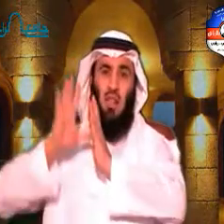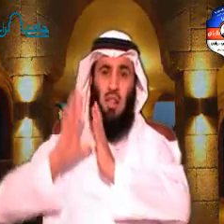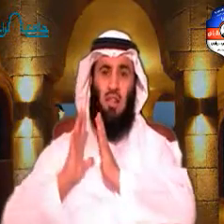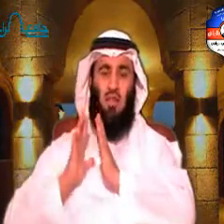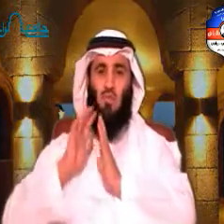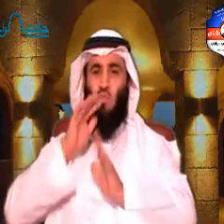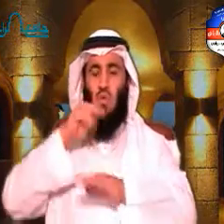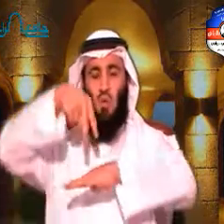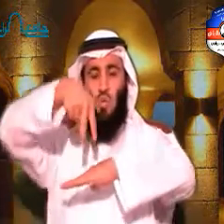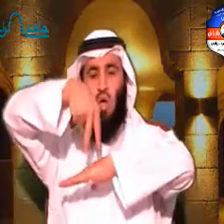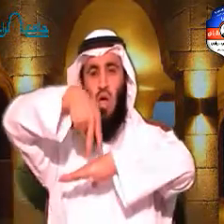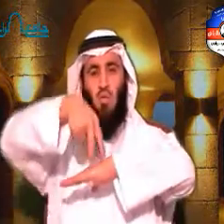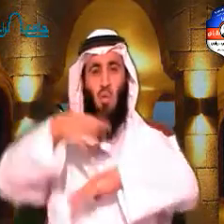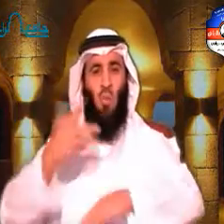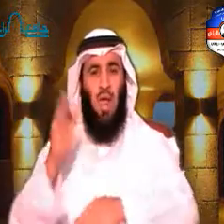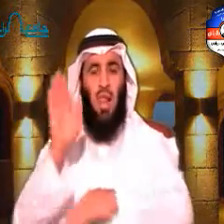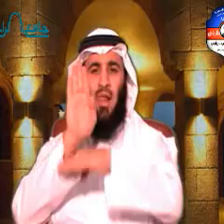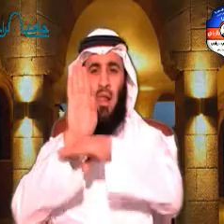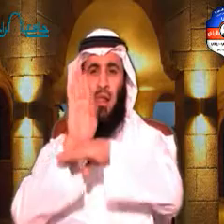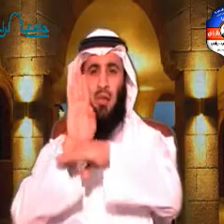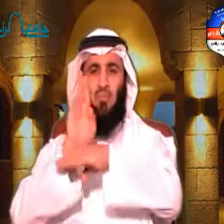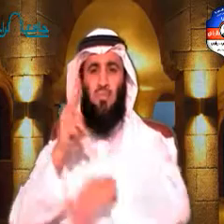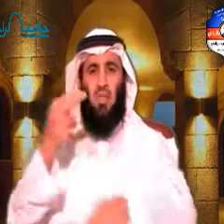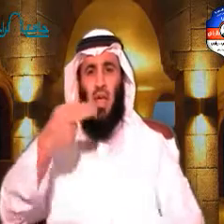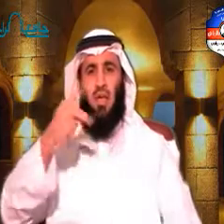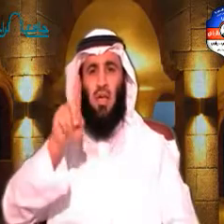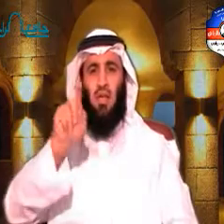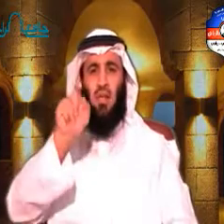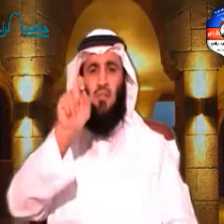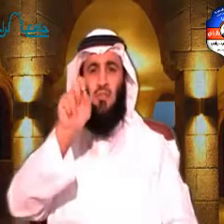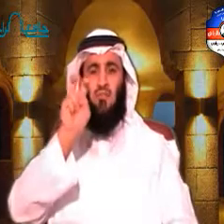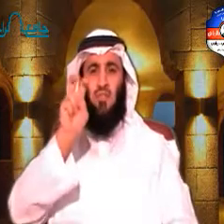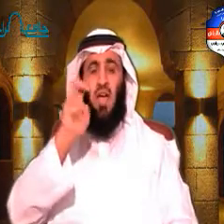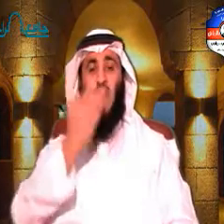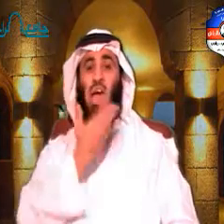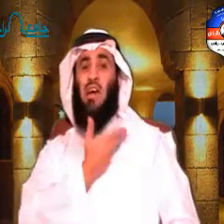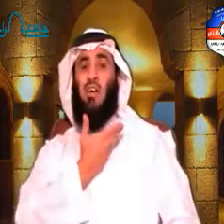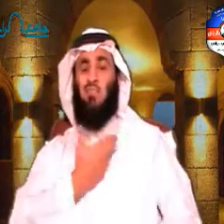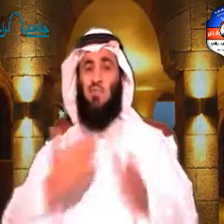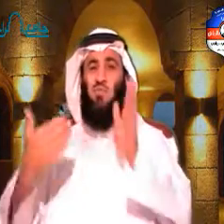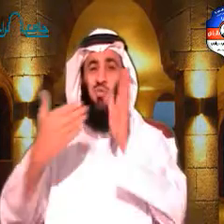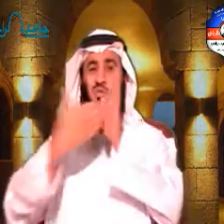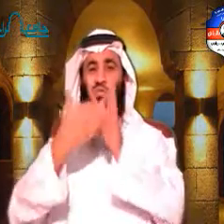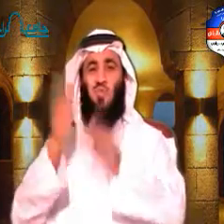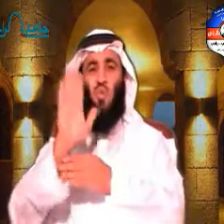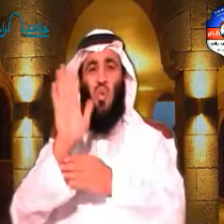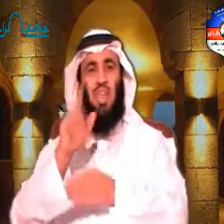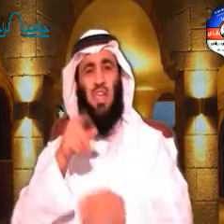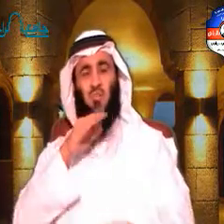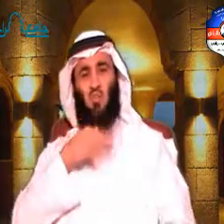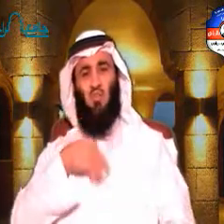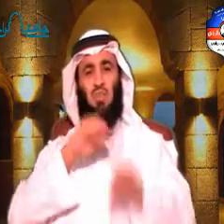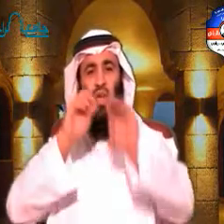واقف بعرفة في حجة الوداع، فقال لأصحابه: وأنتم